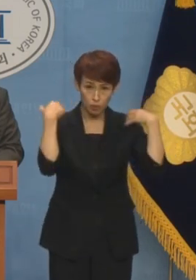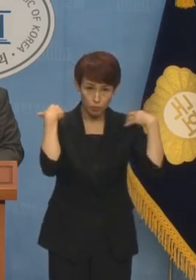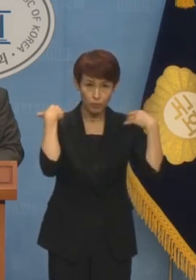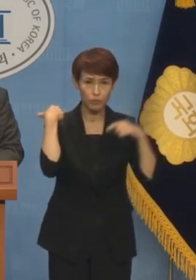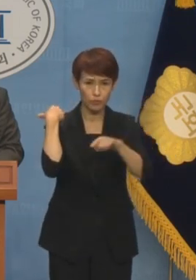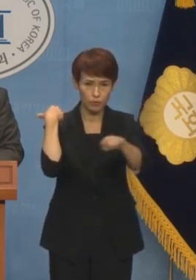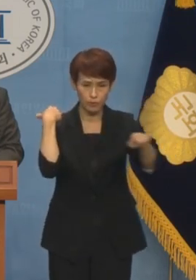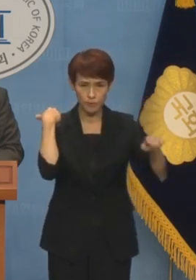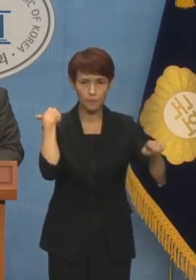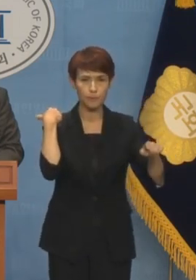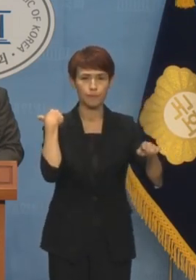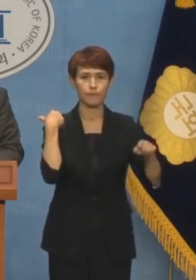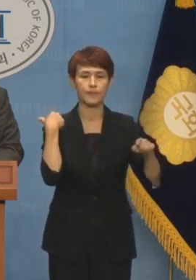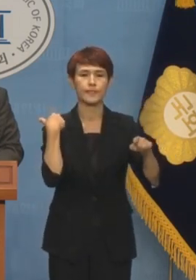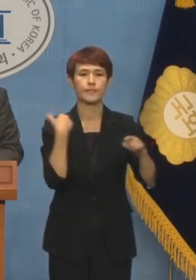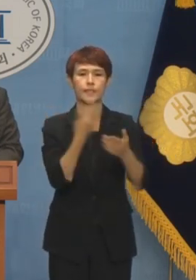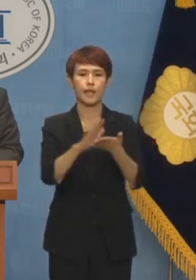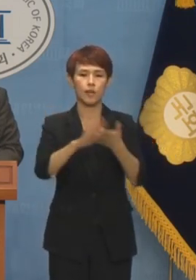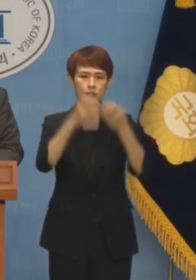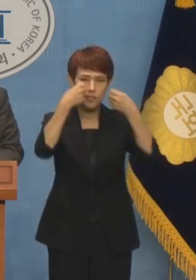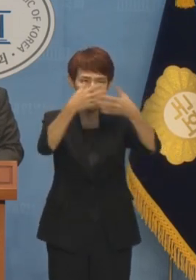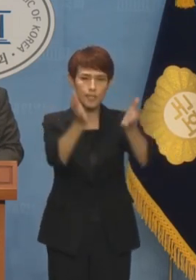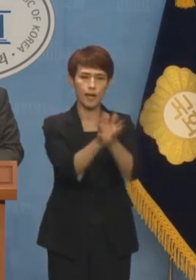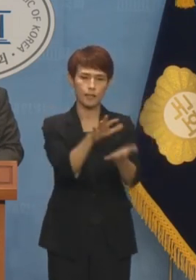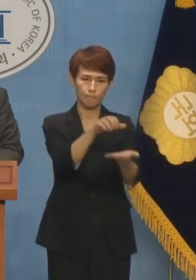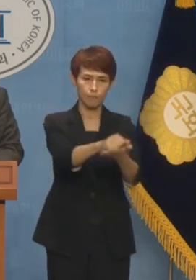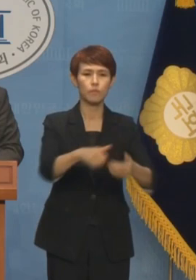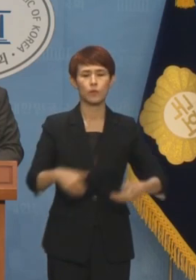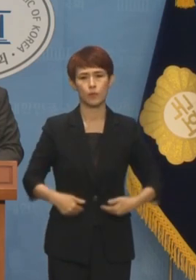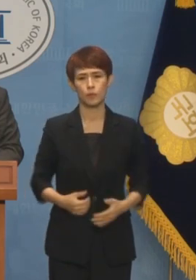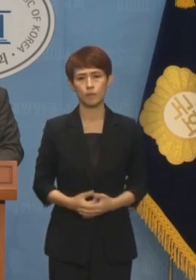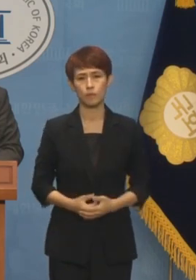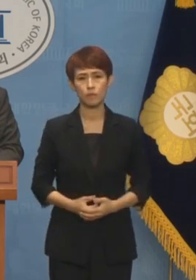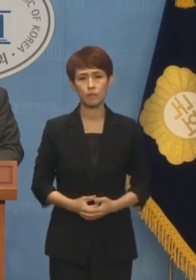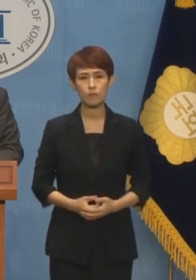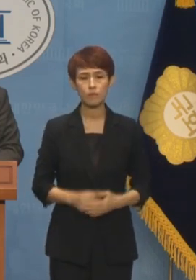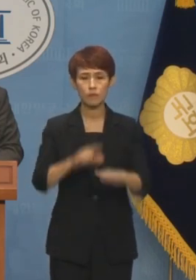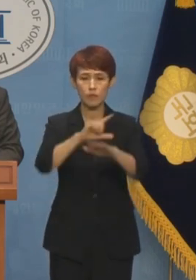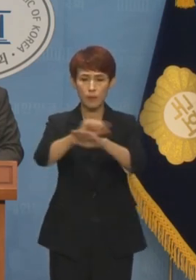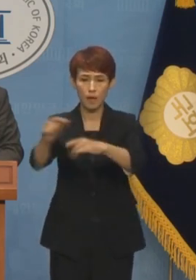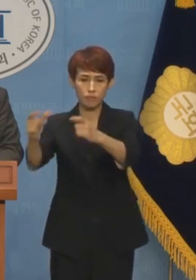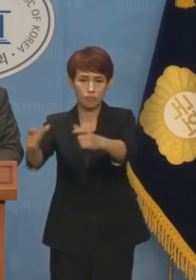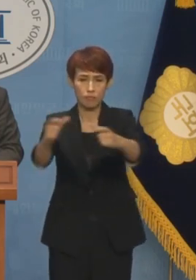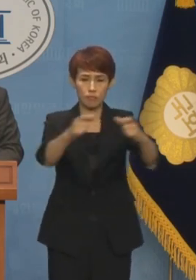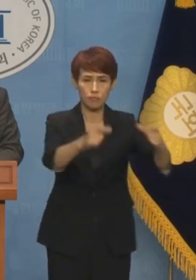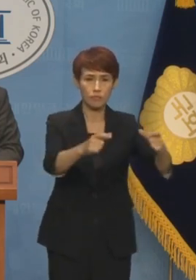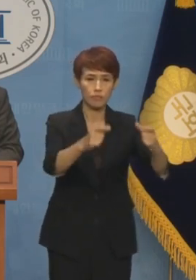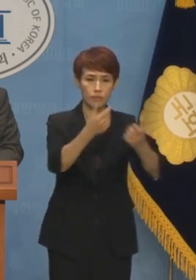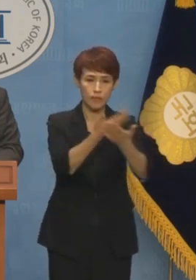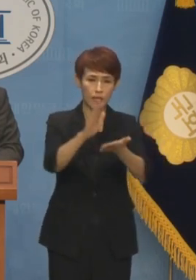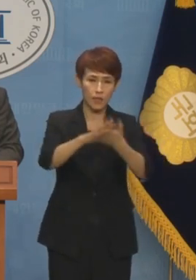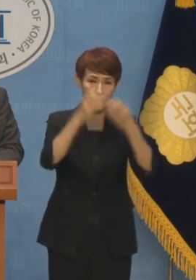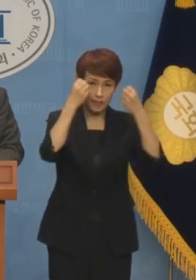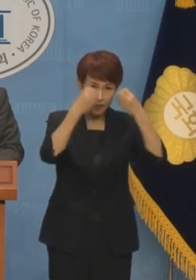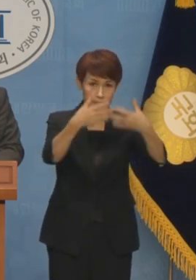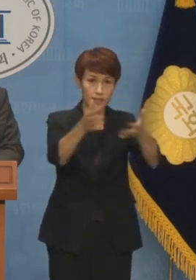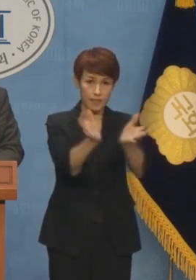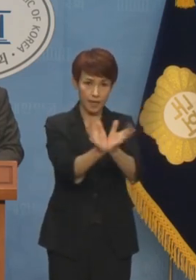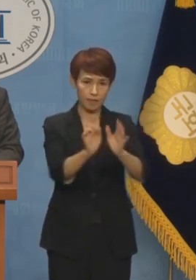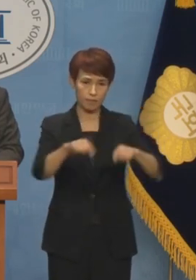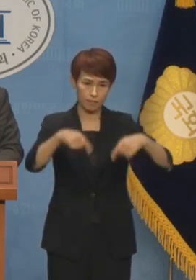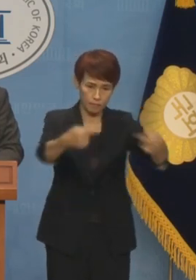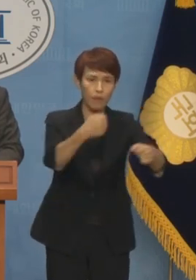정당으로 개혁신당이 자리매김해야 합니다. 대한민국 각 지방정부에 개혁신당이 캐스팅보트가 되어야